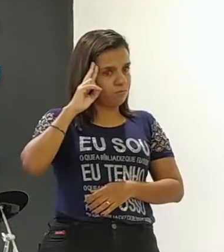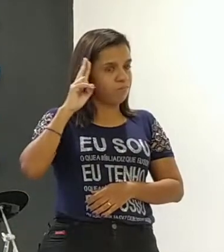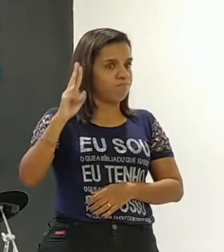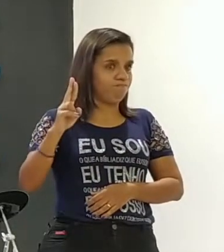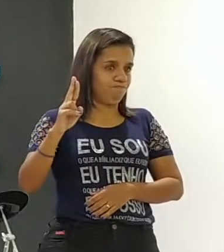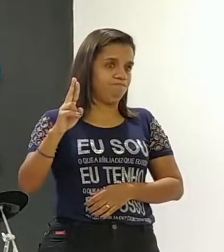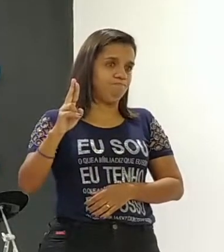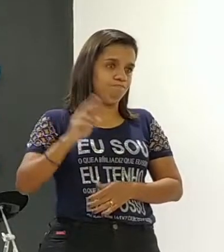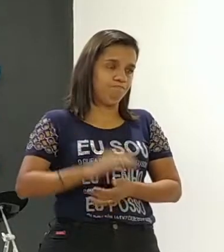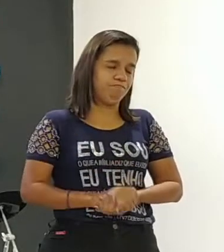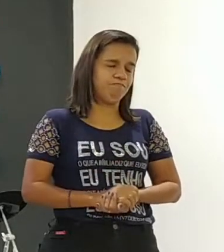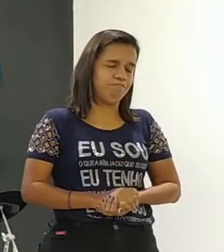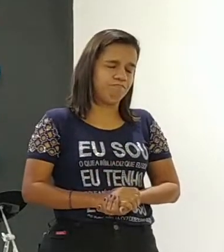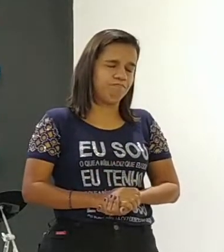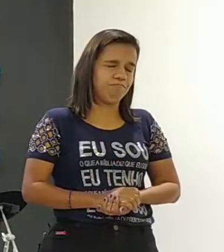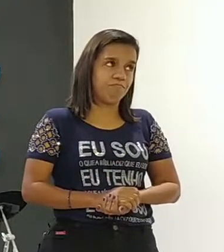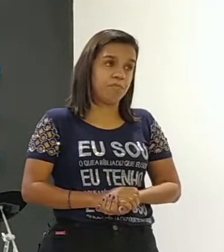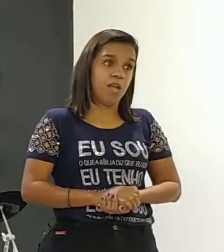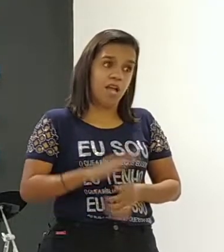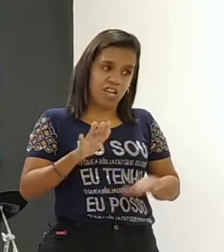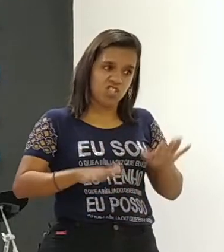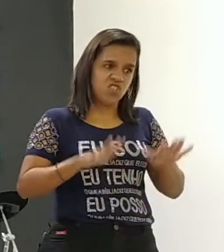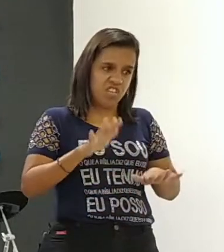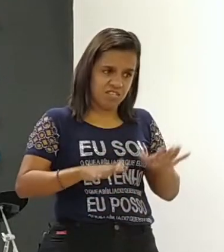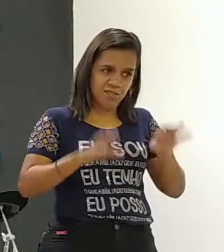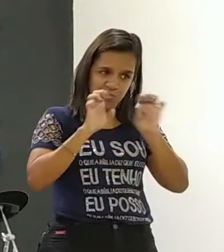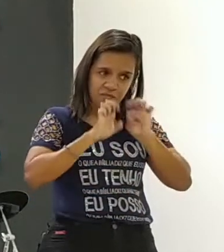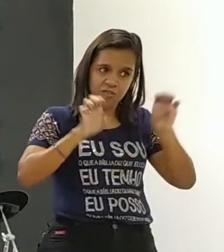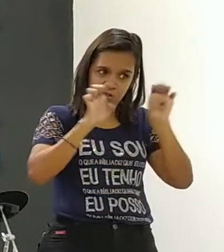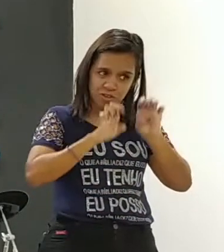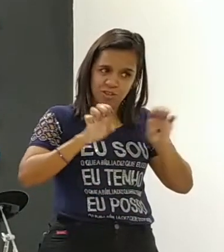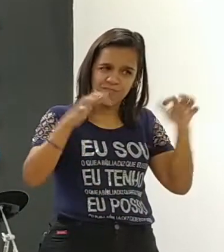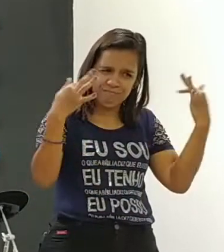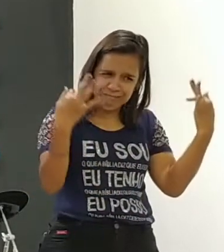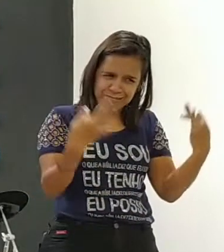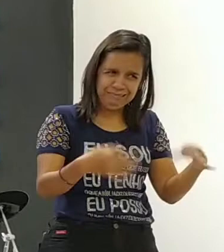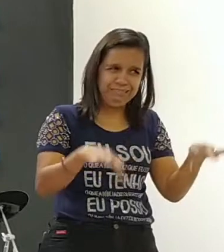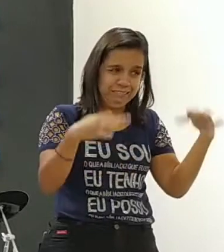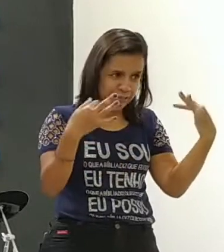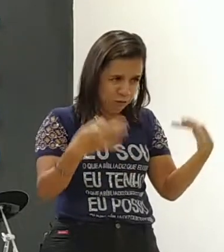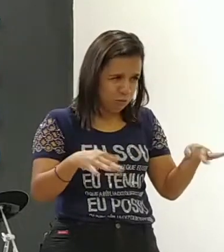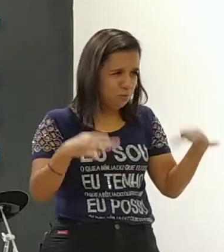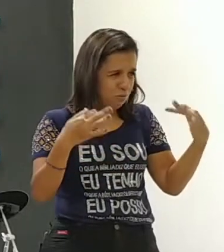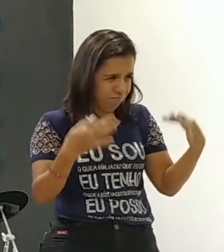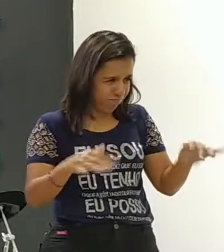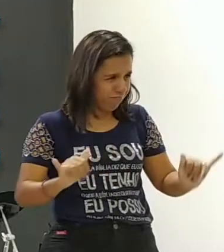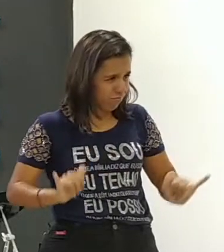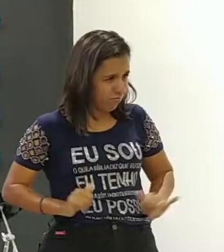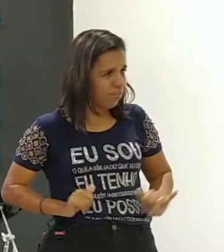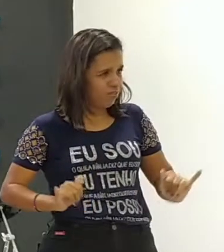Dói. O evangelho às vezes dói. O evangelho dói, machuca.